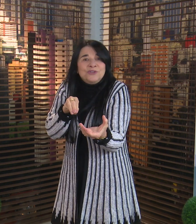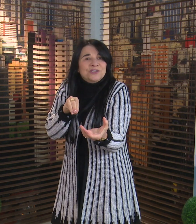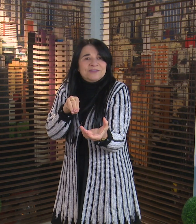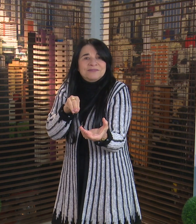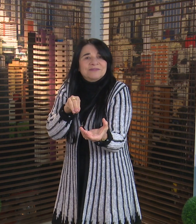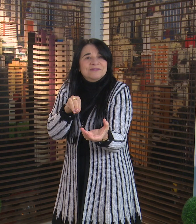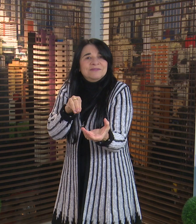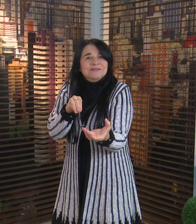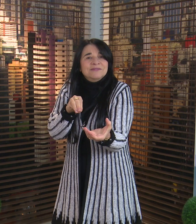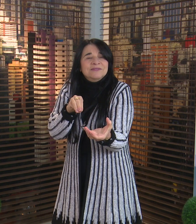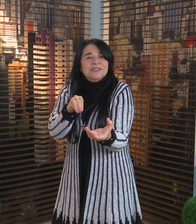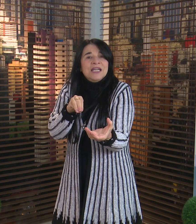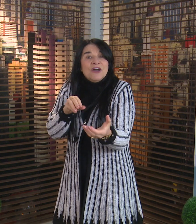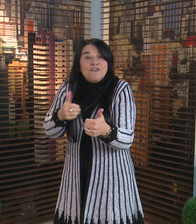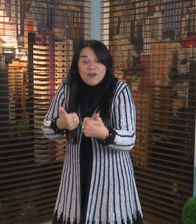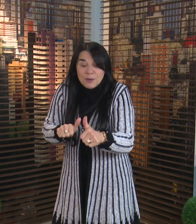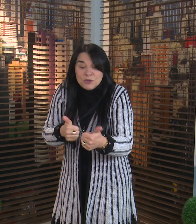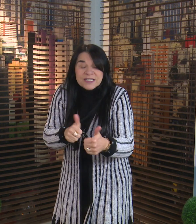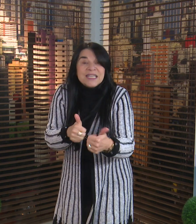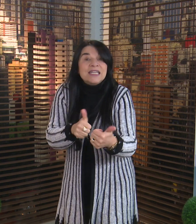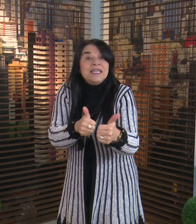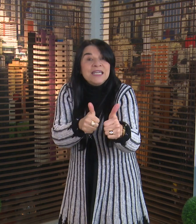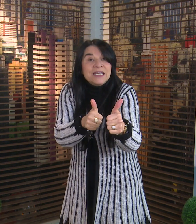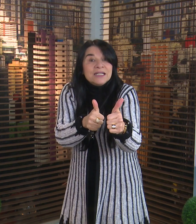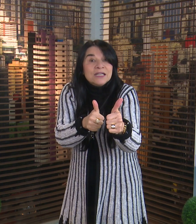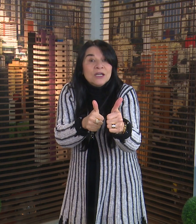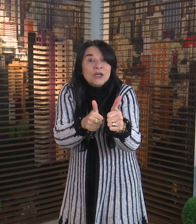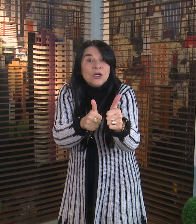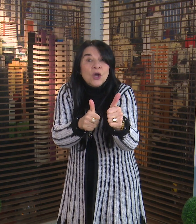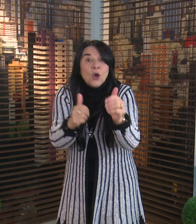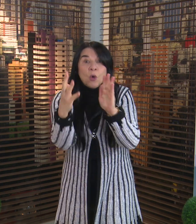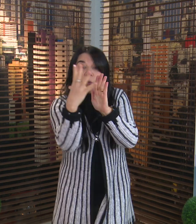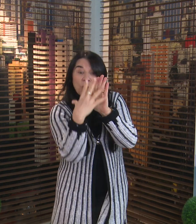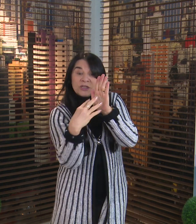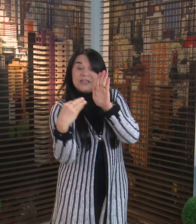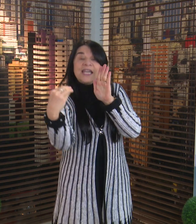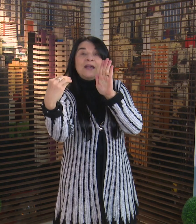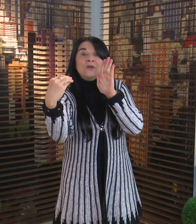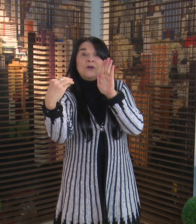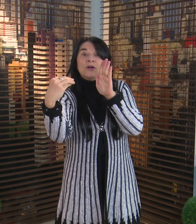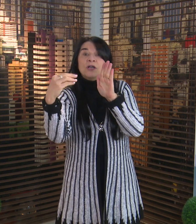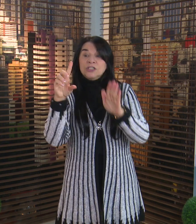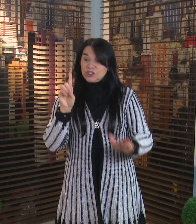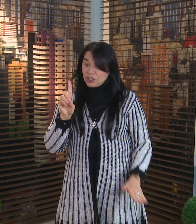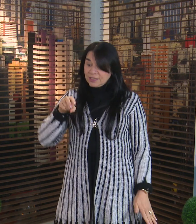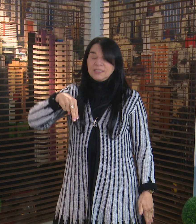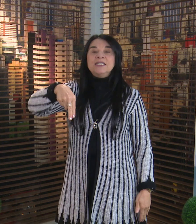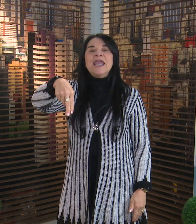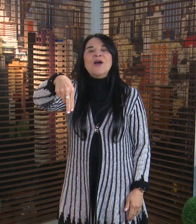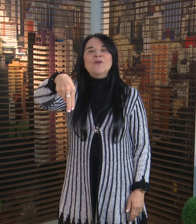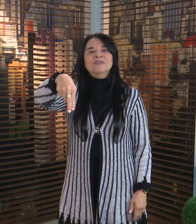copiado. Vamos seguir o modelo de Daniel.